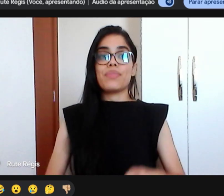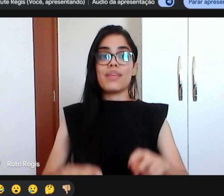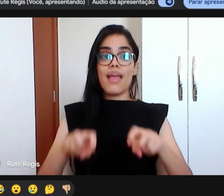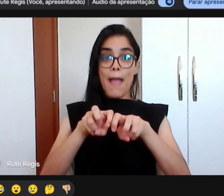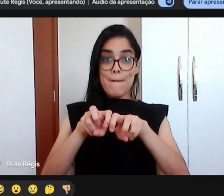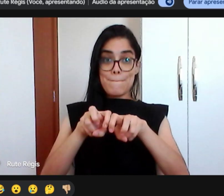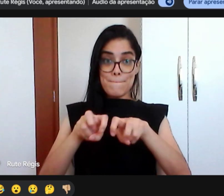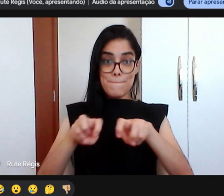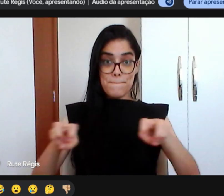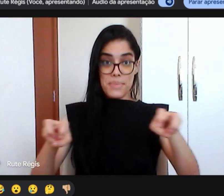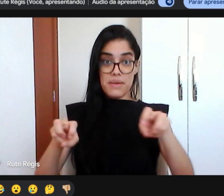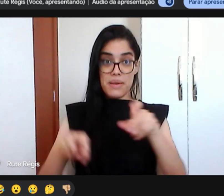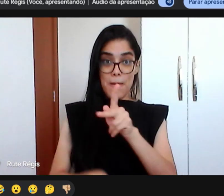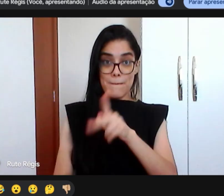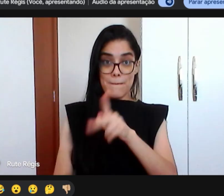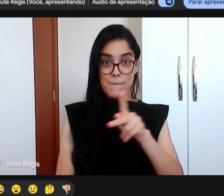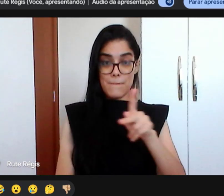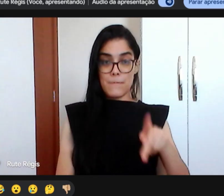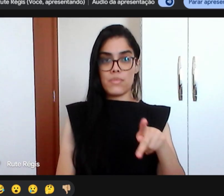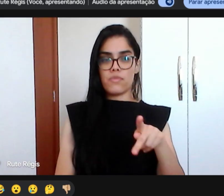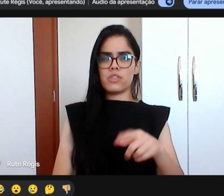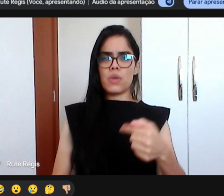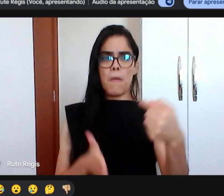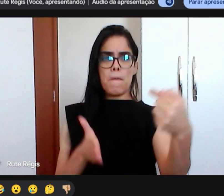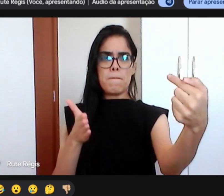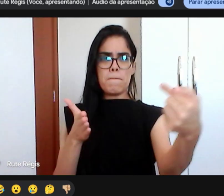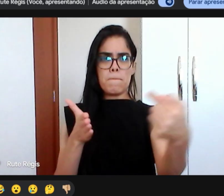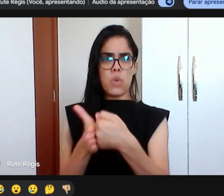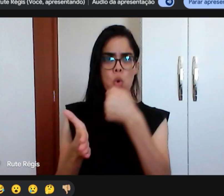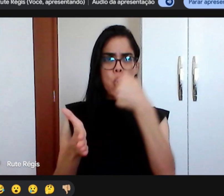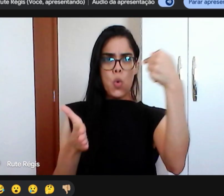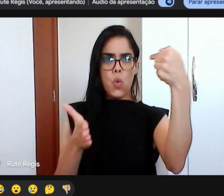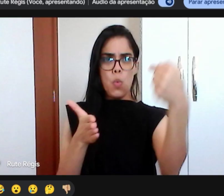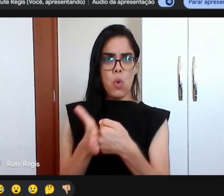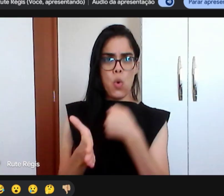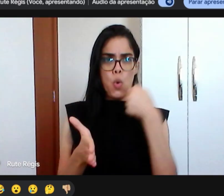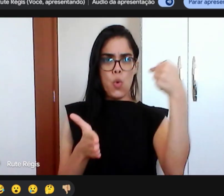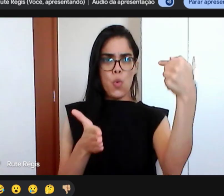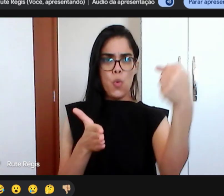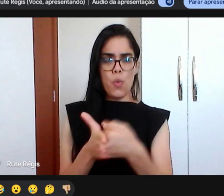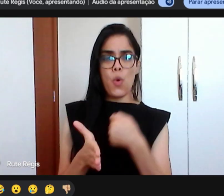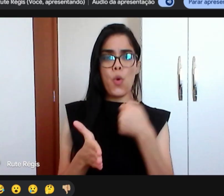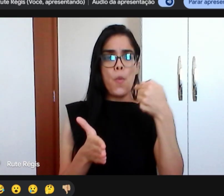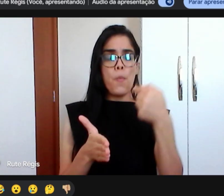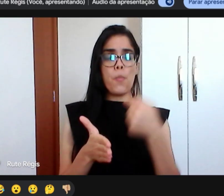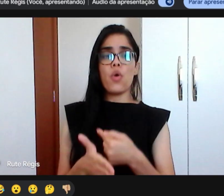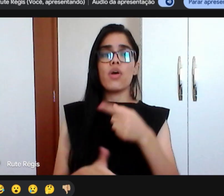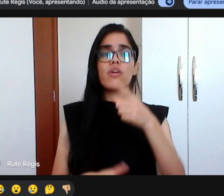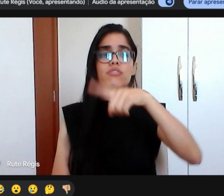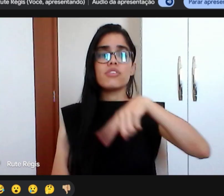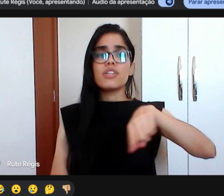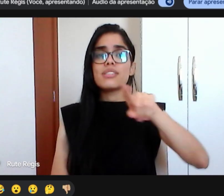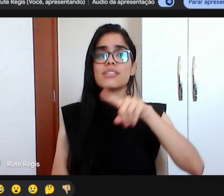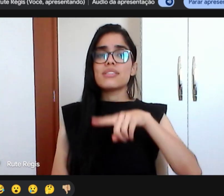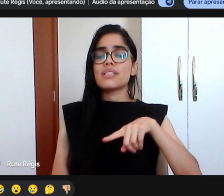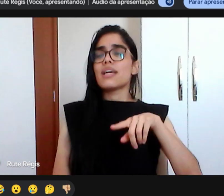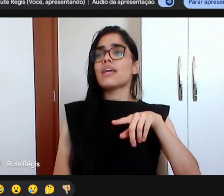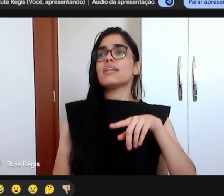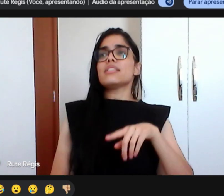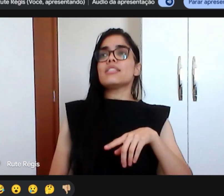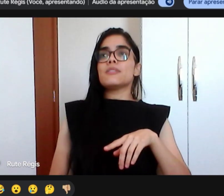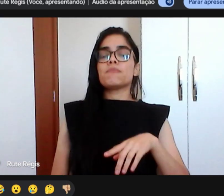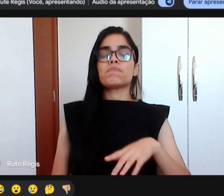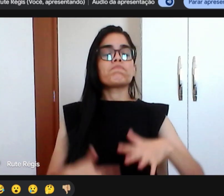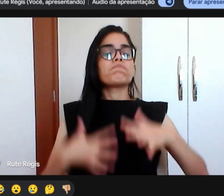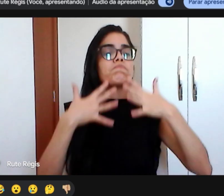Ao término da apresentação, a banca, né, de professores realizam perguntas, né? E